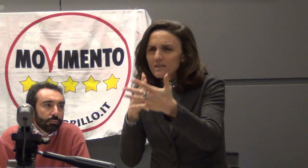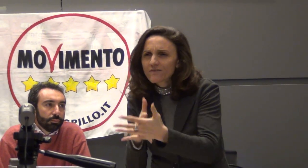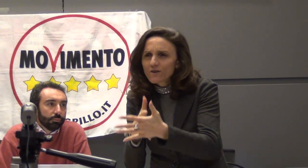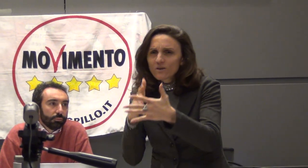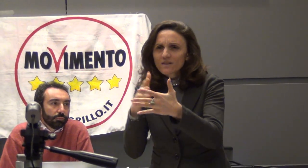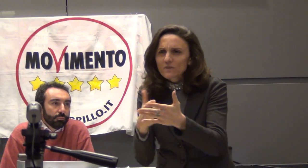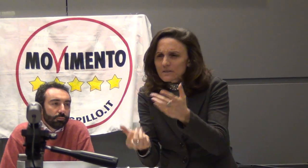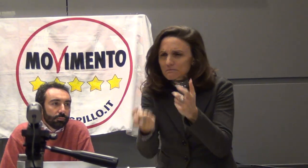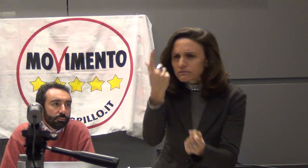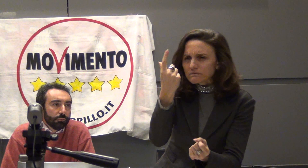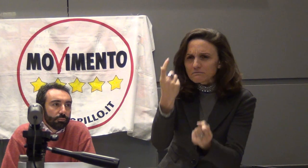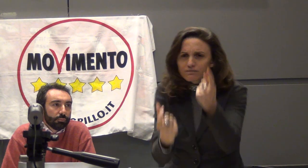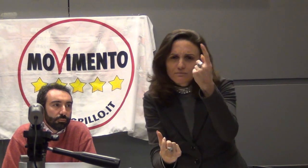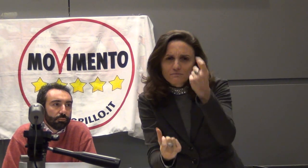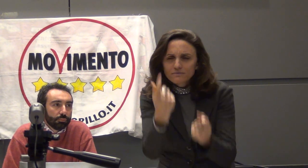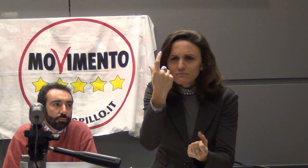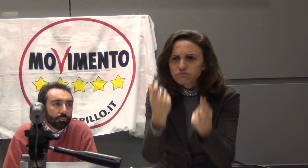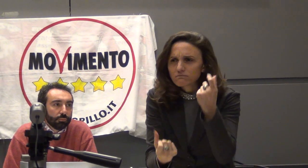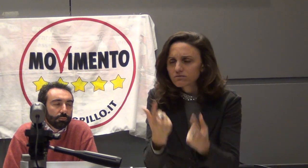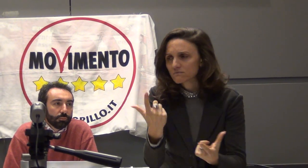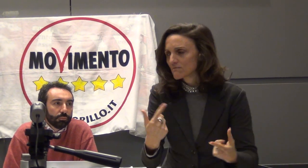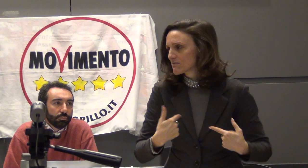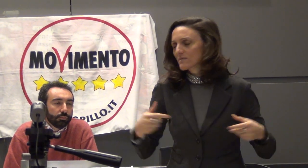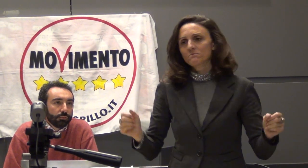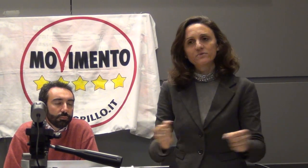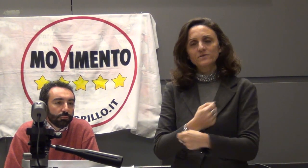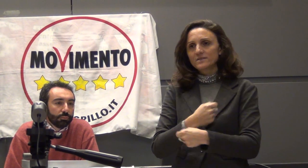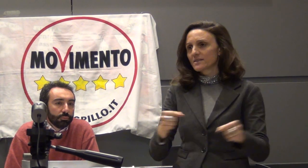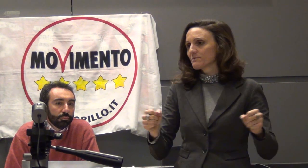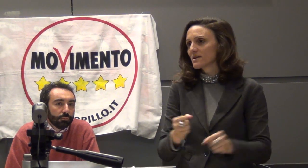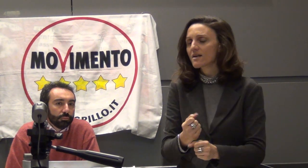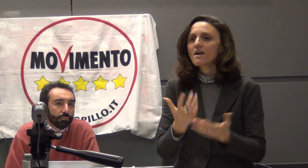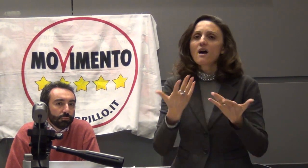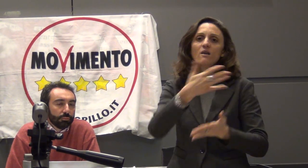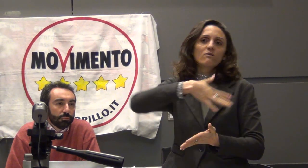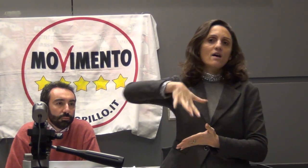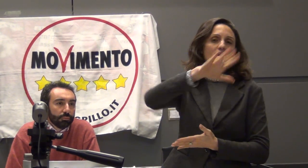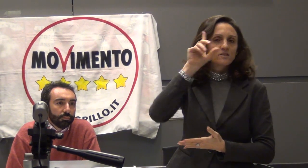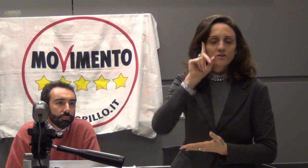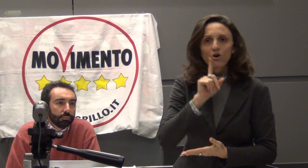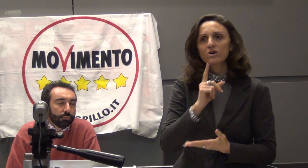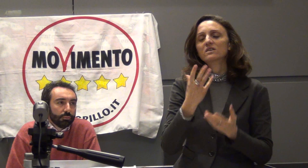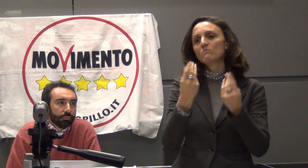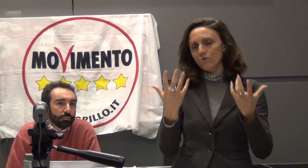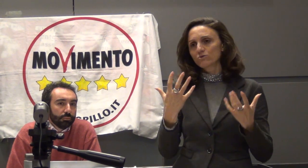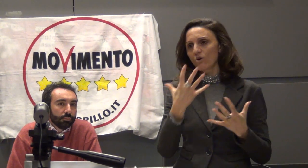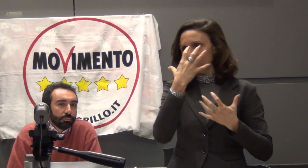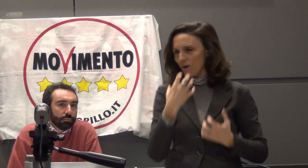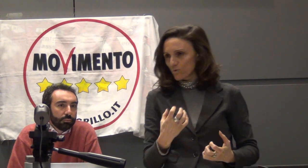trovato numerose difficoltà che sono venute fuori e questo purtroppo ha portato a noi sordi